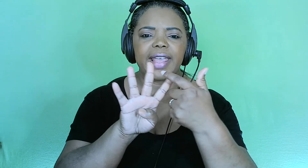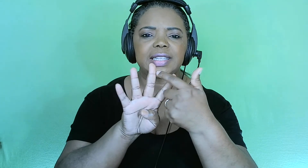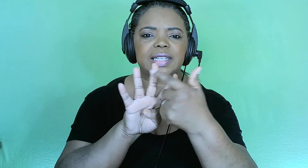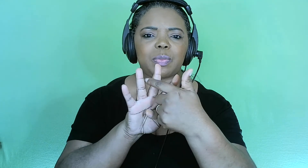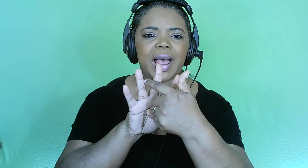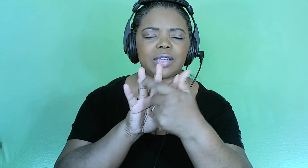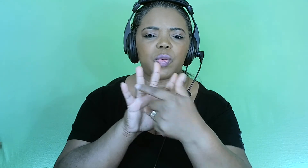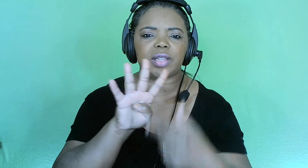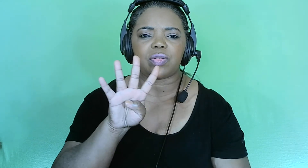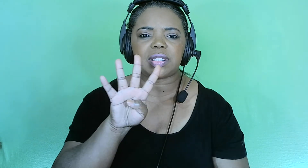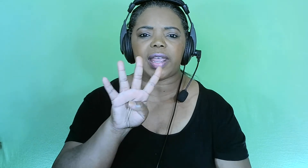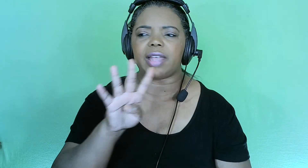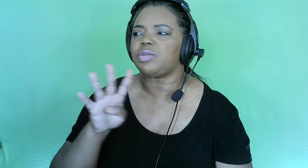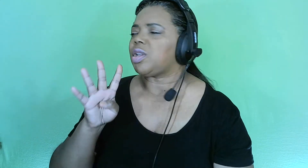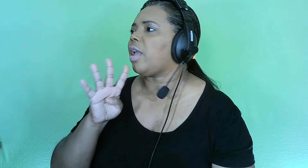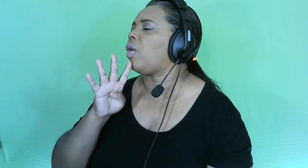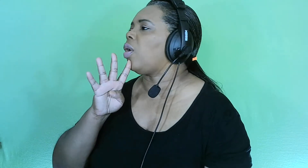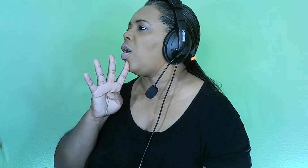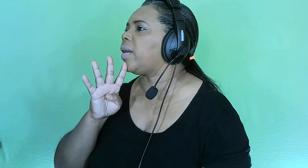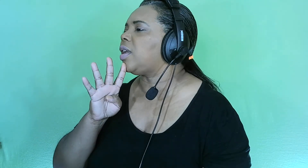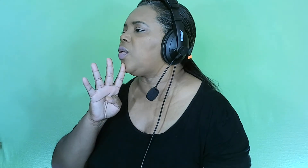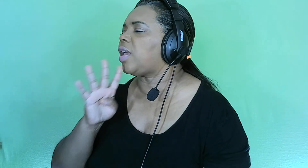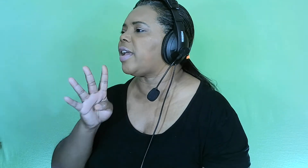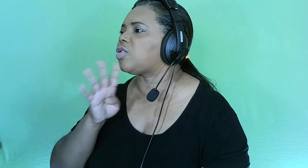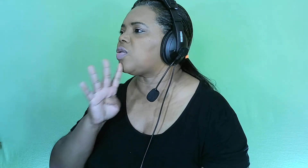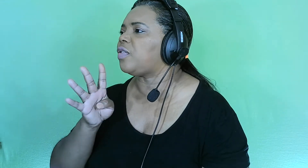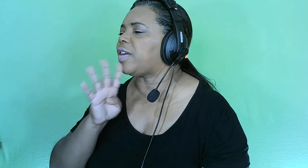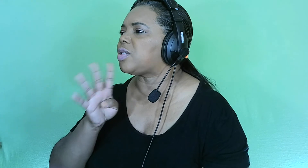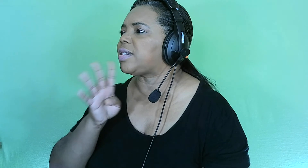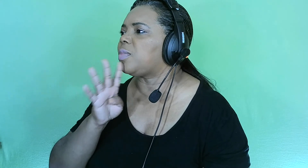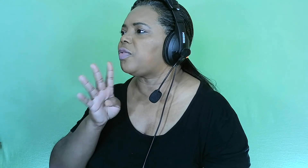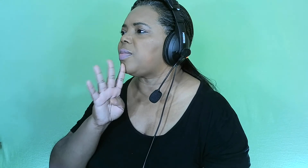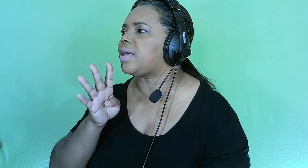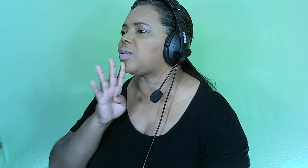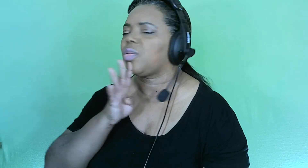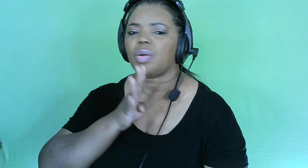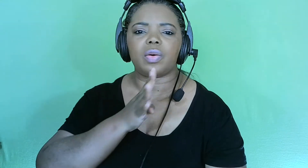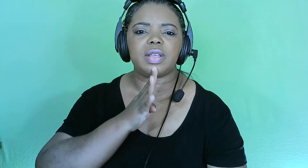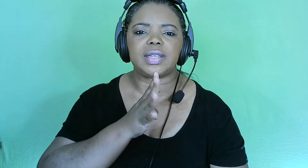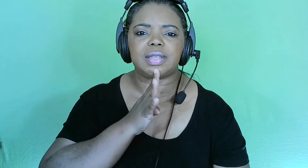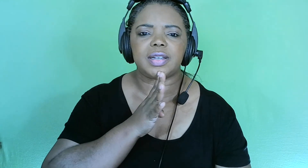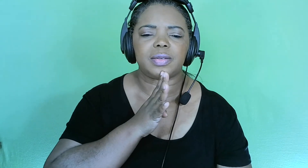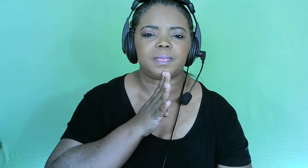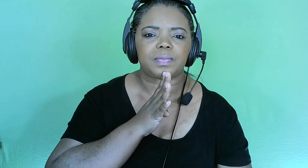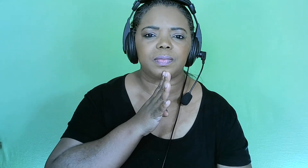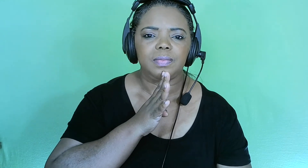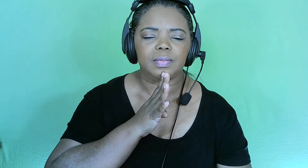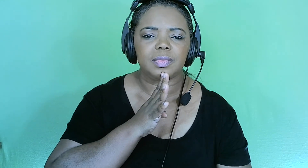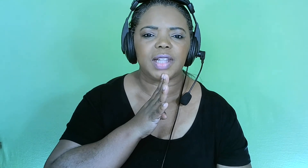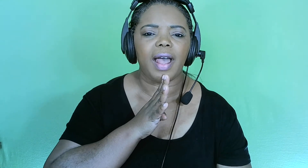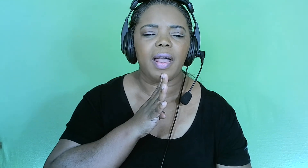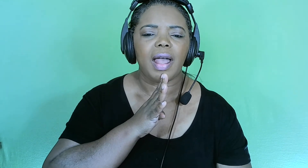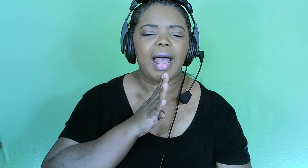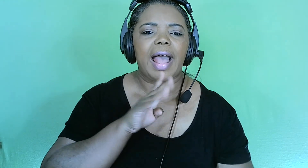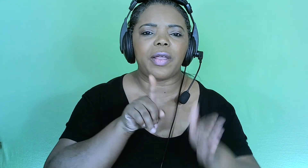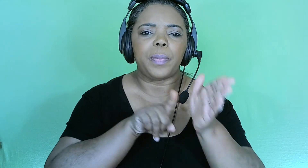esse espaço entre os dedos, eu coloco aqui no queixo e faço esse movimento, conhecer, tá? Aí eu